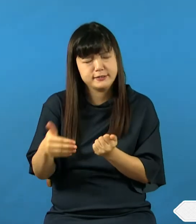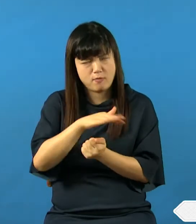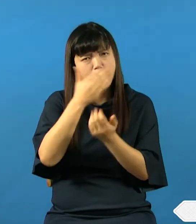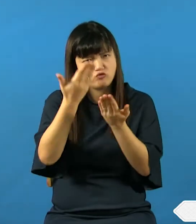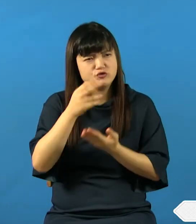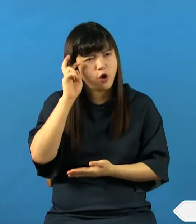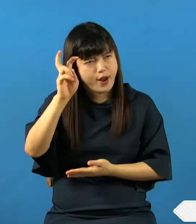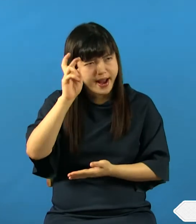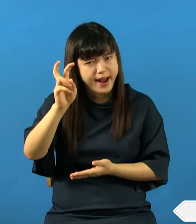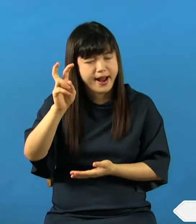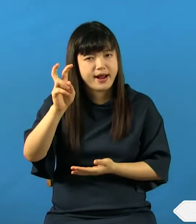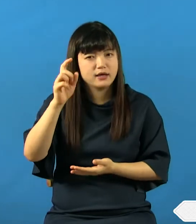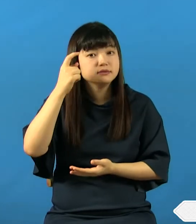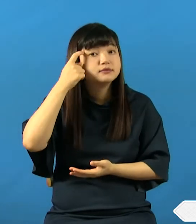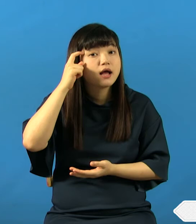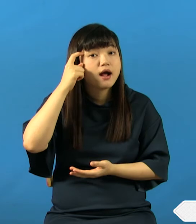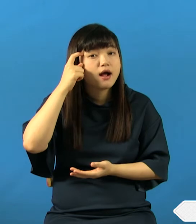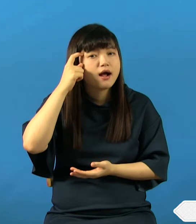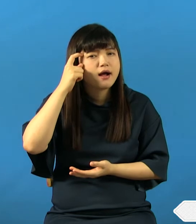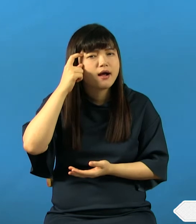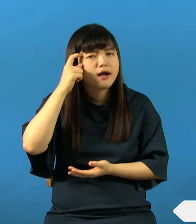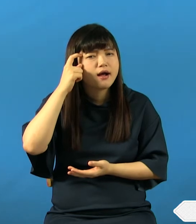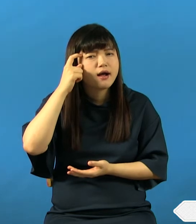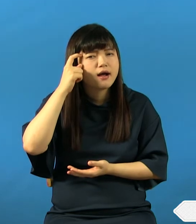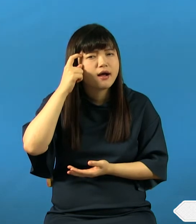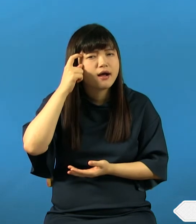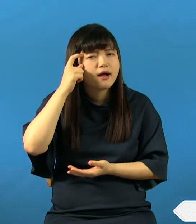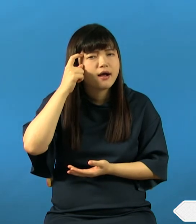덮여질 것이다 하는, 보상될 것이다,